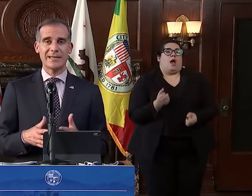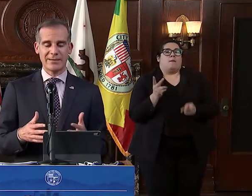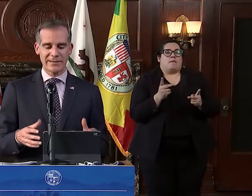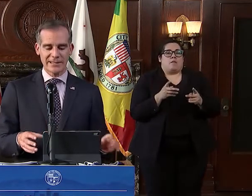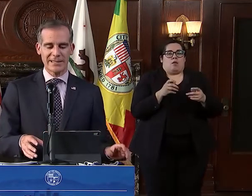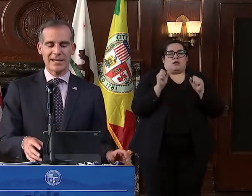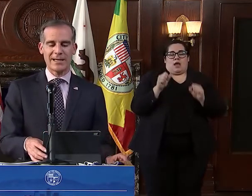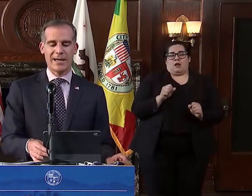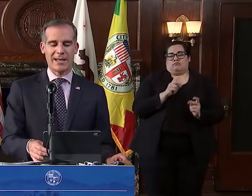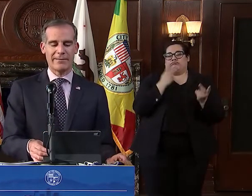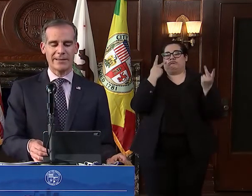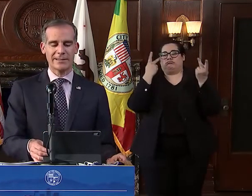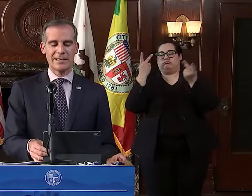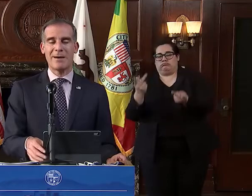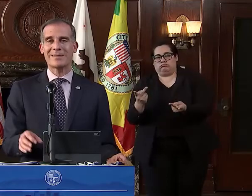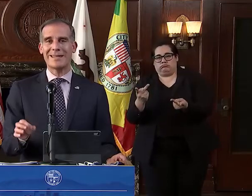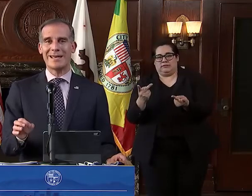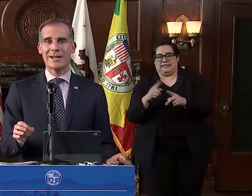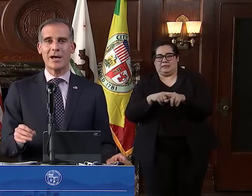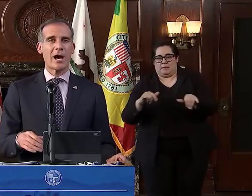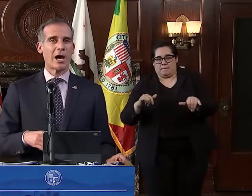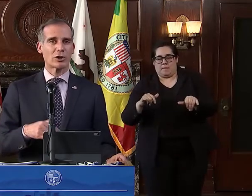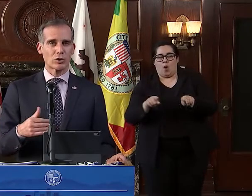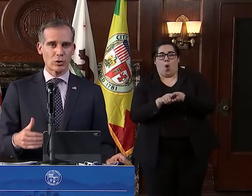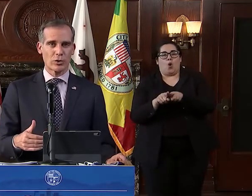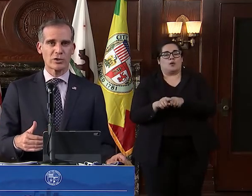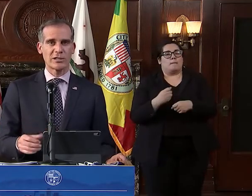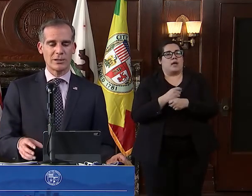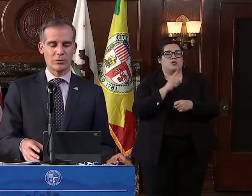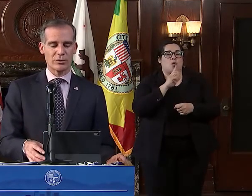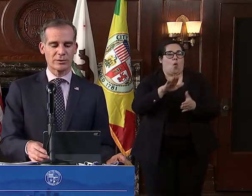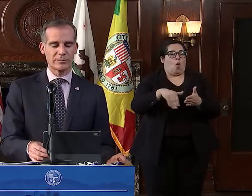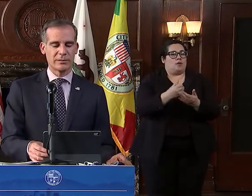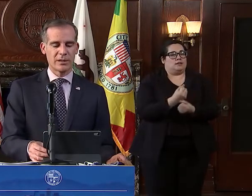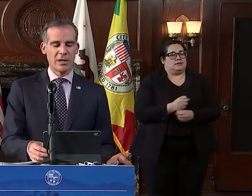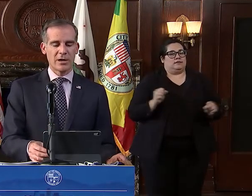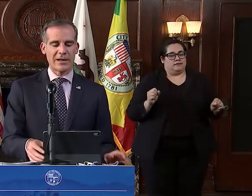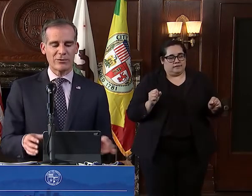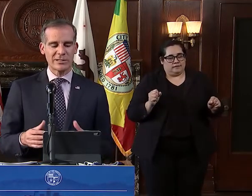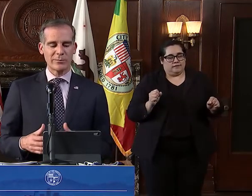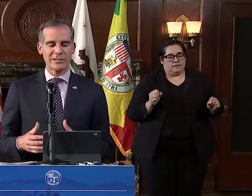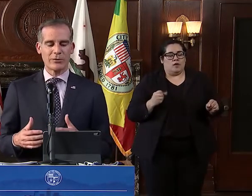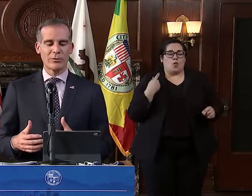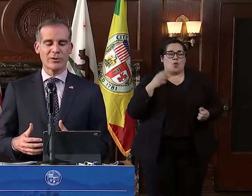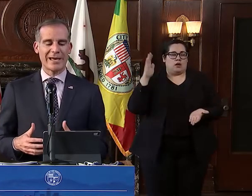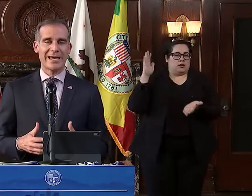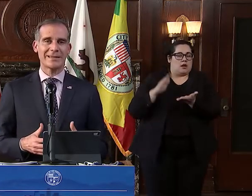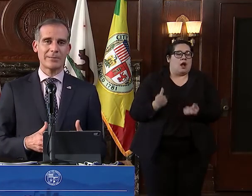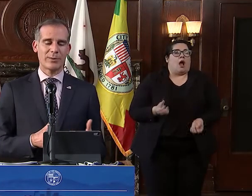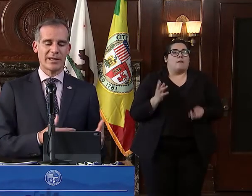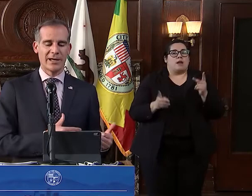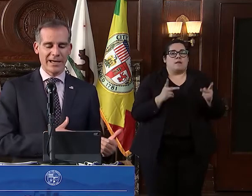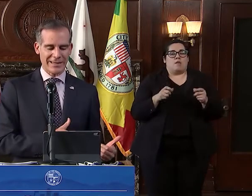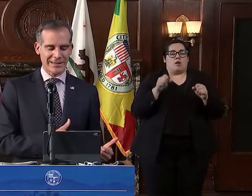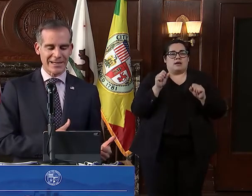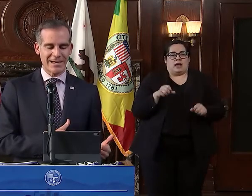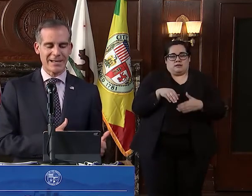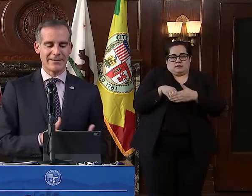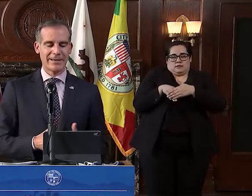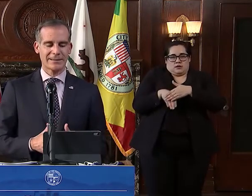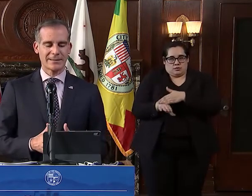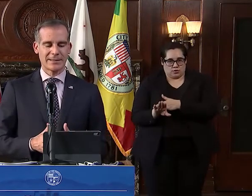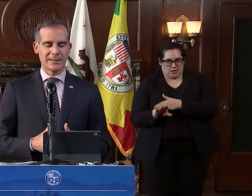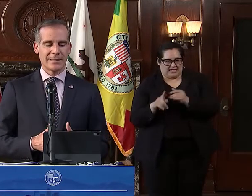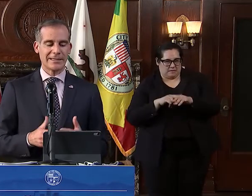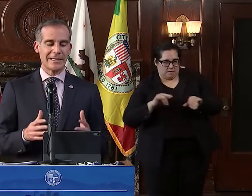de gente que visita a la vez y mantener a todos seguros. Reducimos el número de gente que puede entrar a